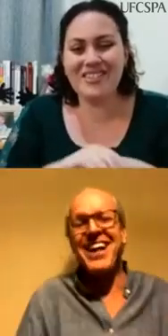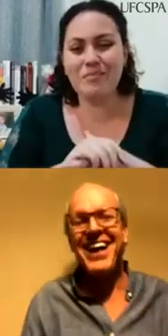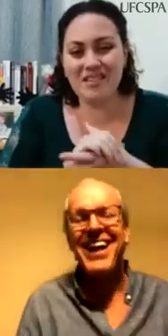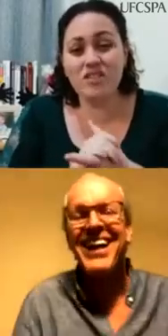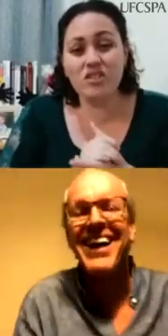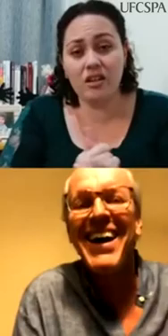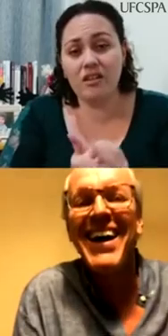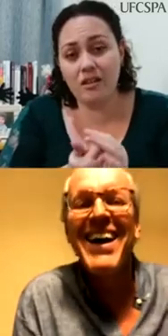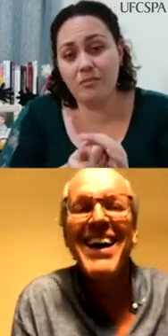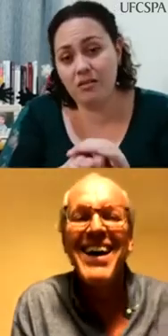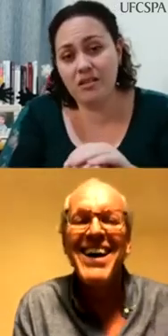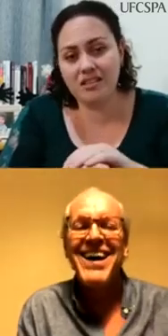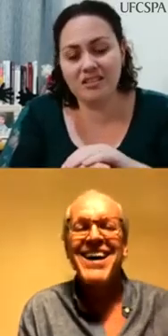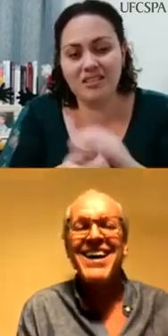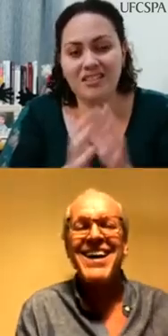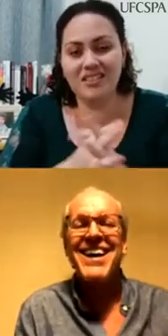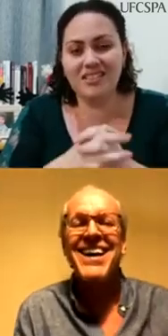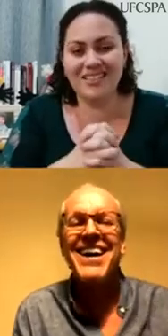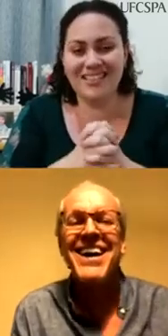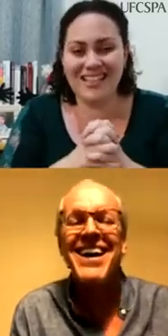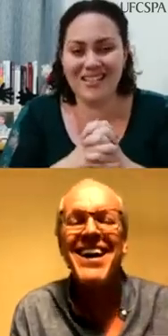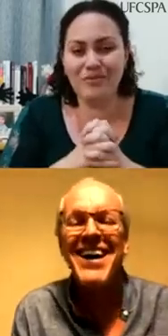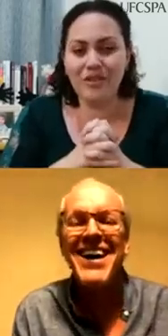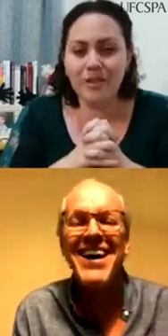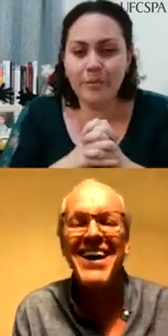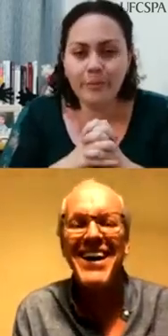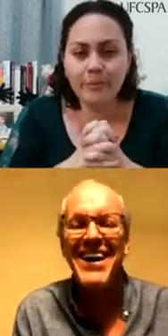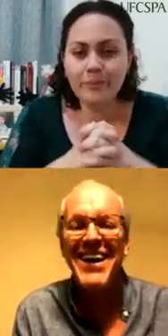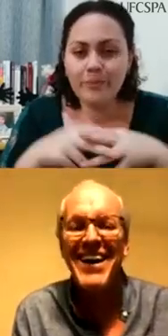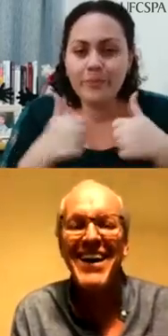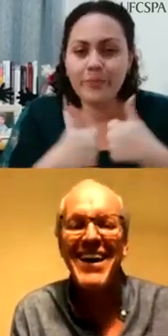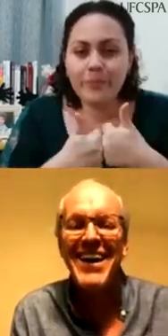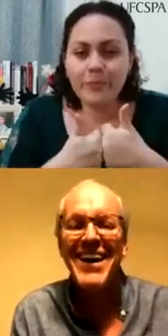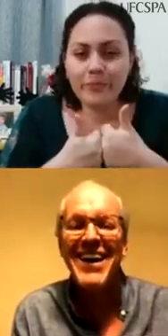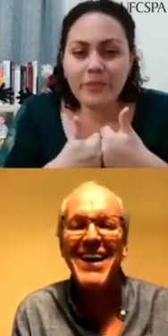visto isso bastante, que é melhor, né? Dessa forma.